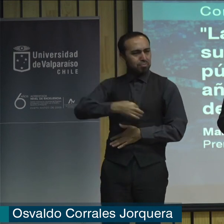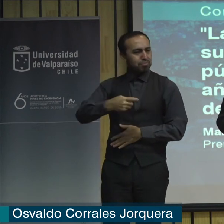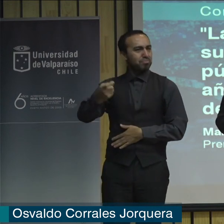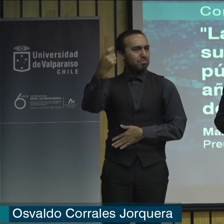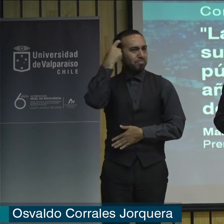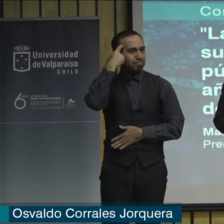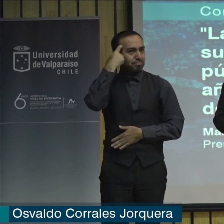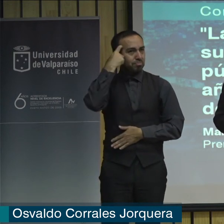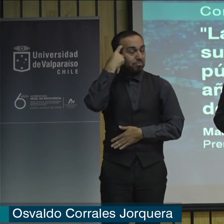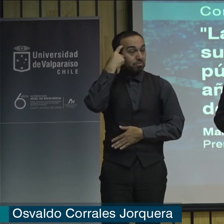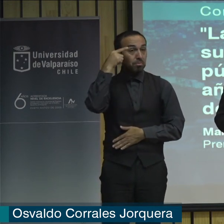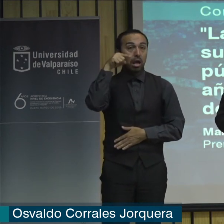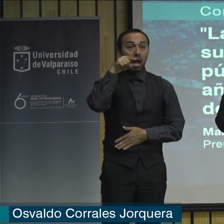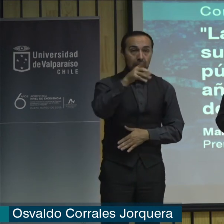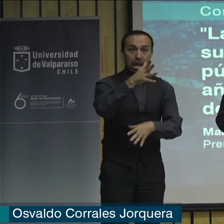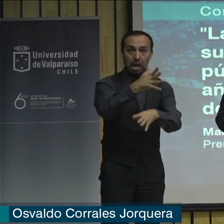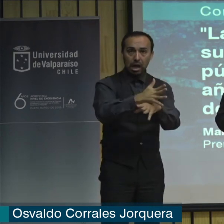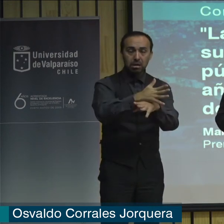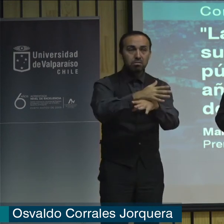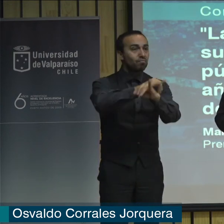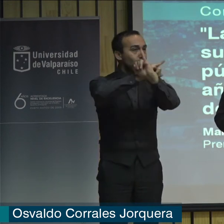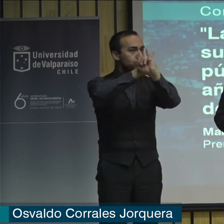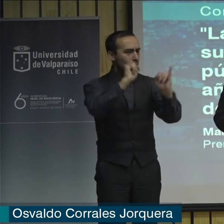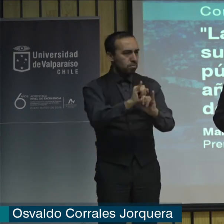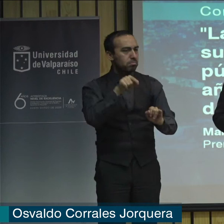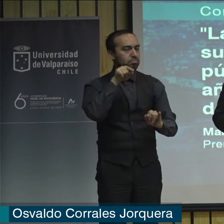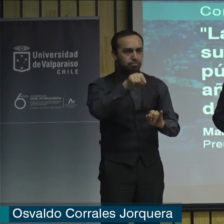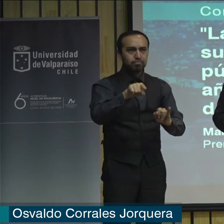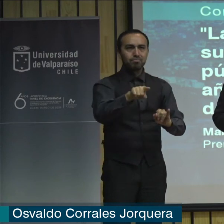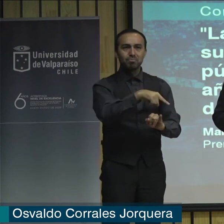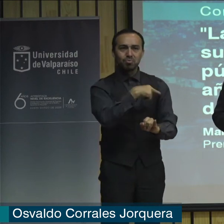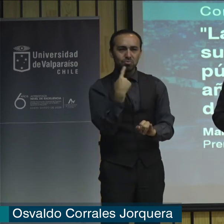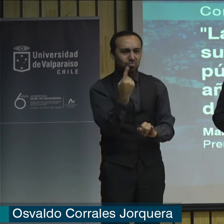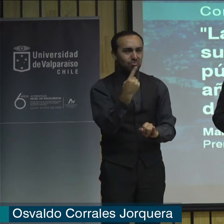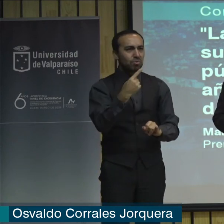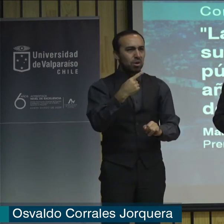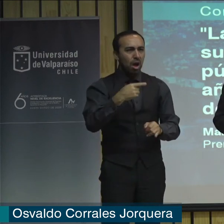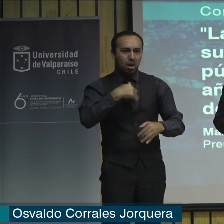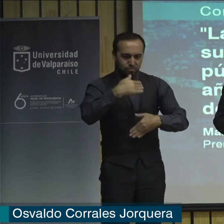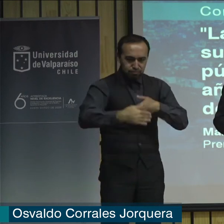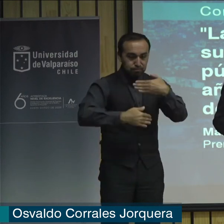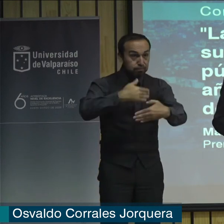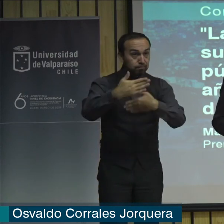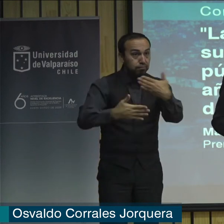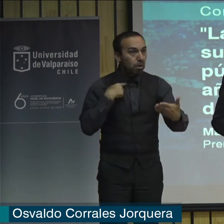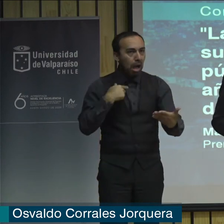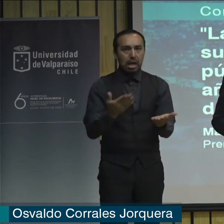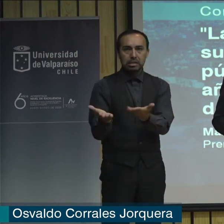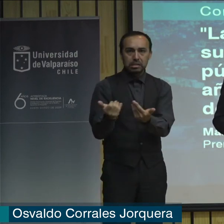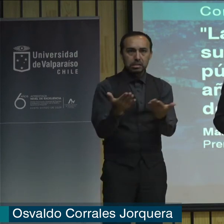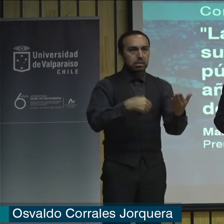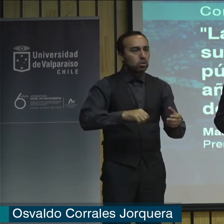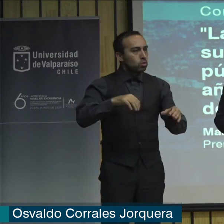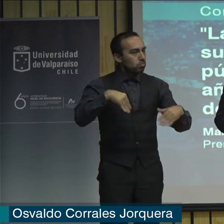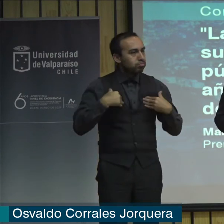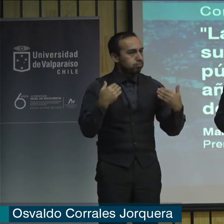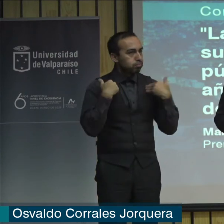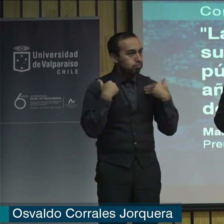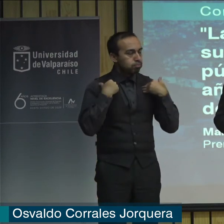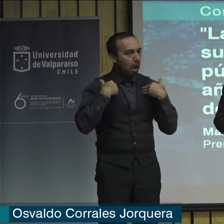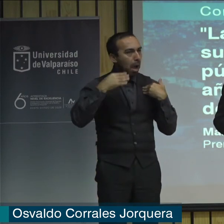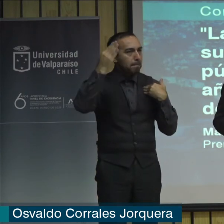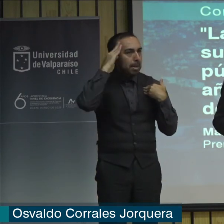hay allí motivo suficiente para mover nuestro empeño para este necesario ejercicio de memoria y reparación